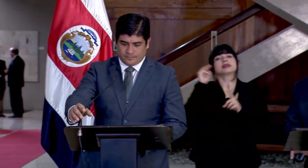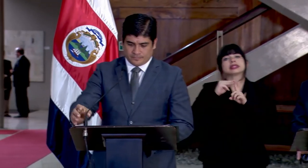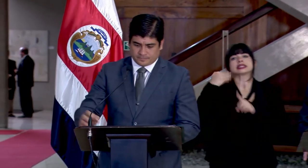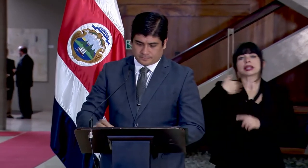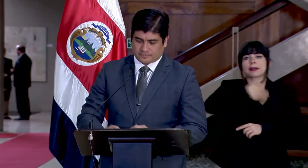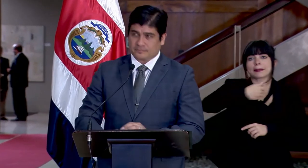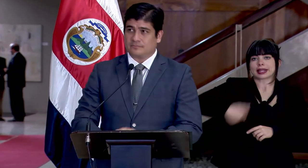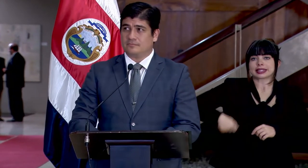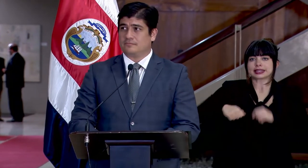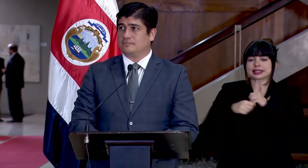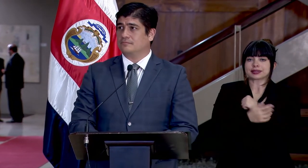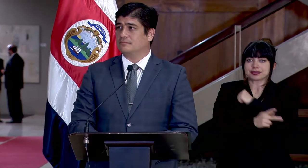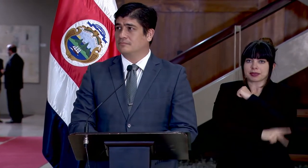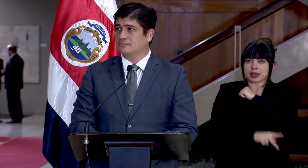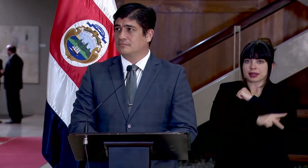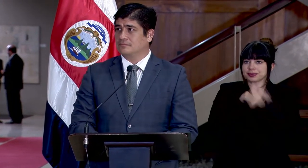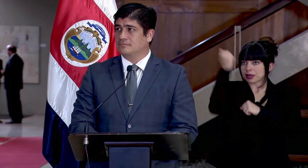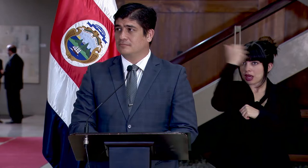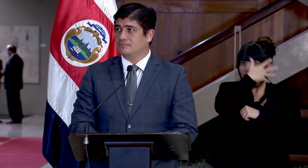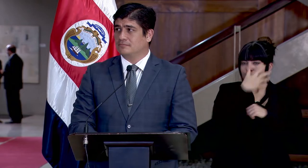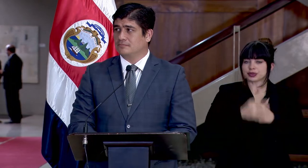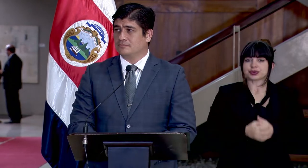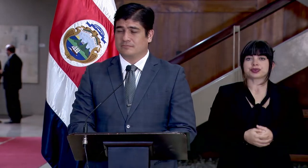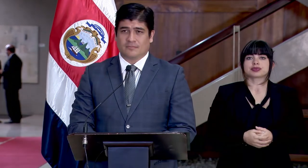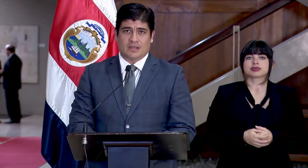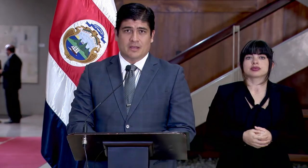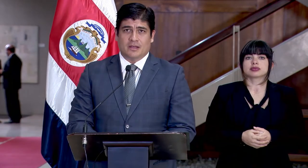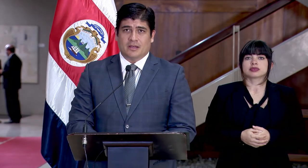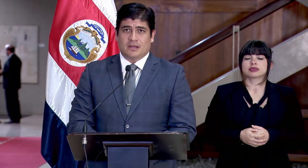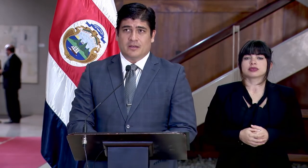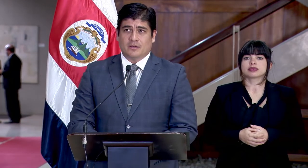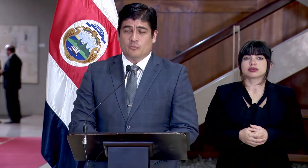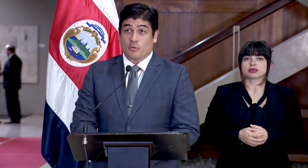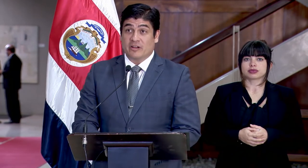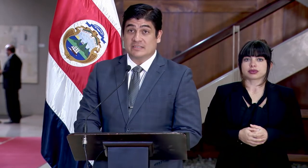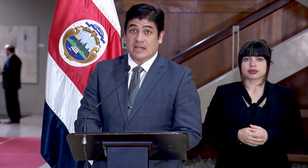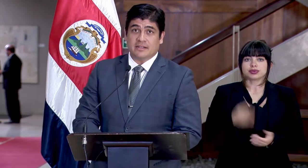del señor presidente de la República, el señor Carlos Alvarado Quesada.